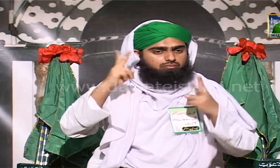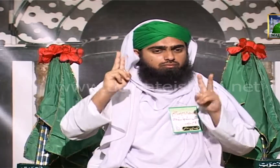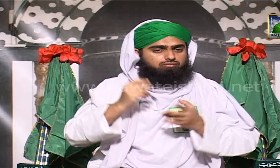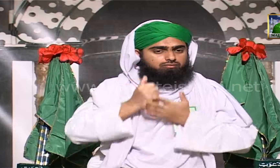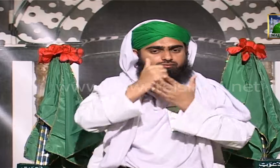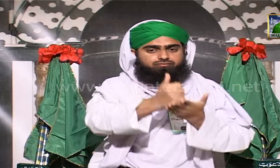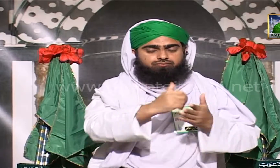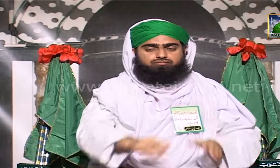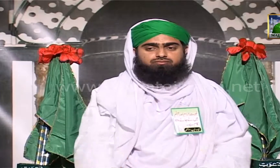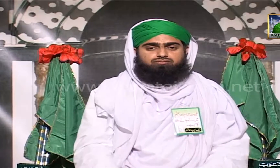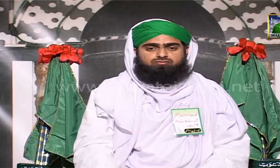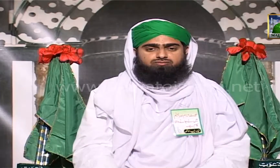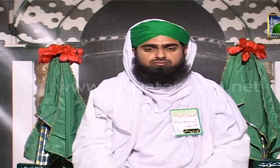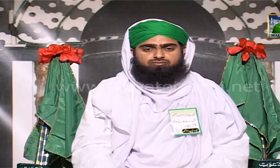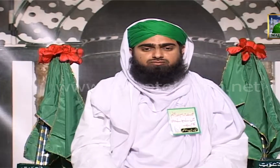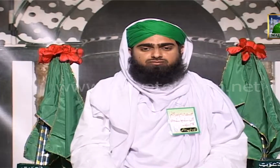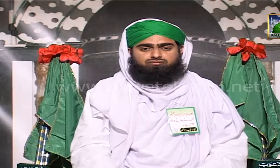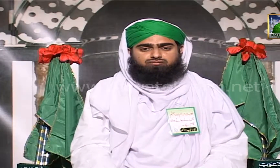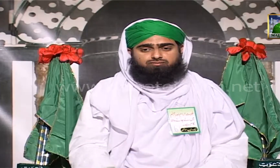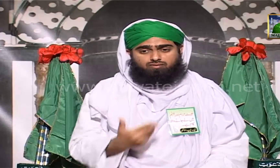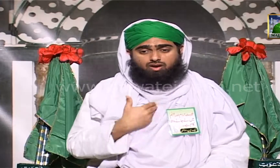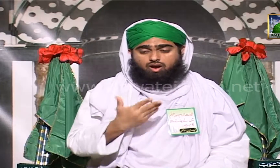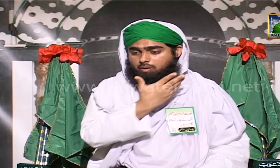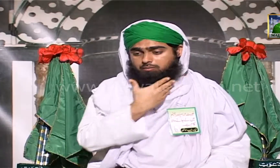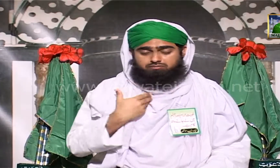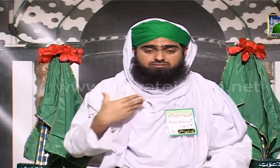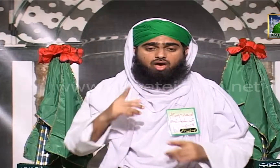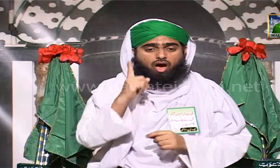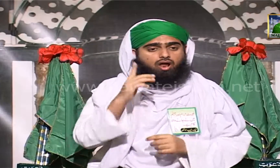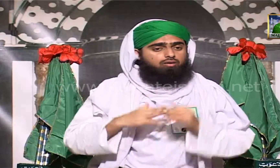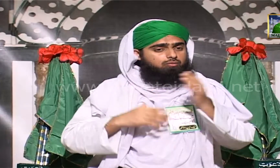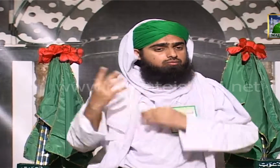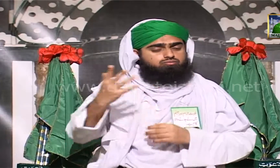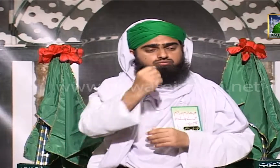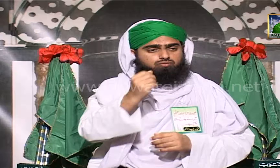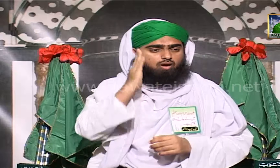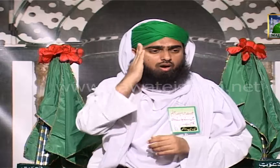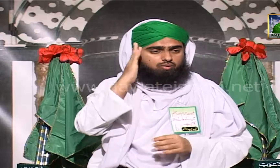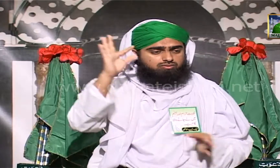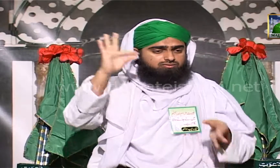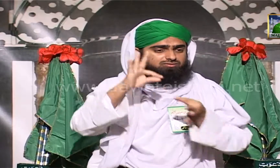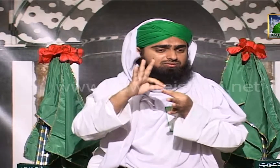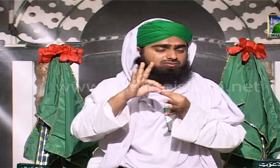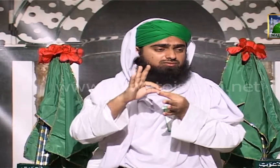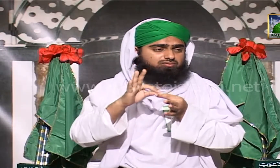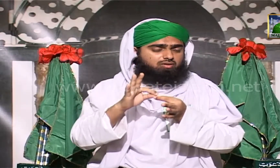فرمائی۔ تو اس وقت تک ہم اللہ تعالیٰ کی بارگاہ میں کوئی مقام نہیں پا سکتے جب تک